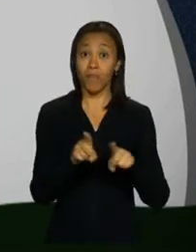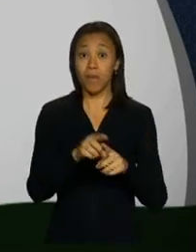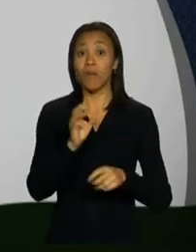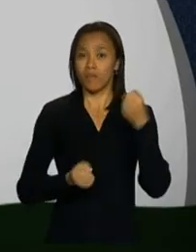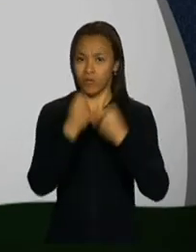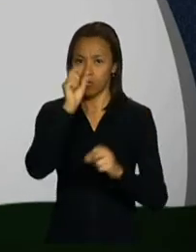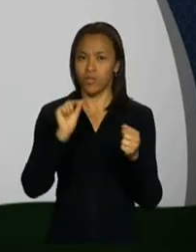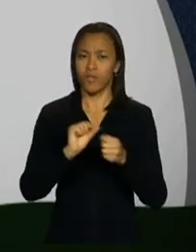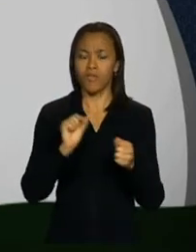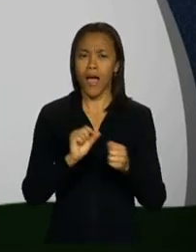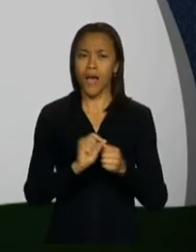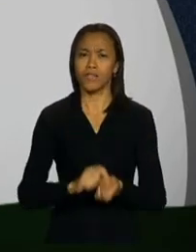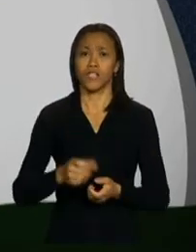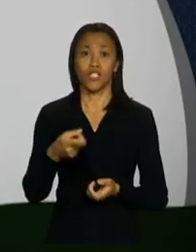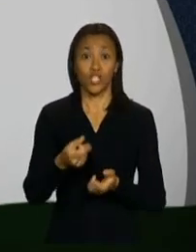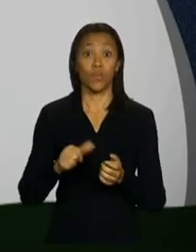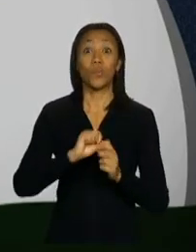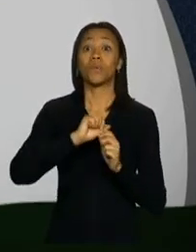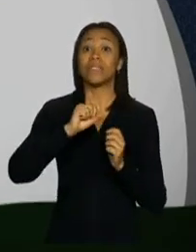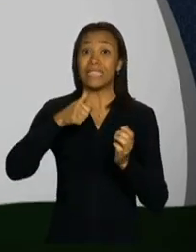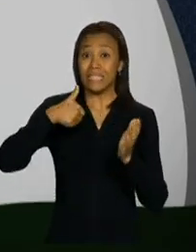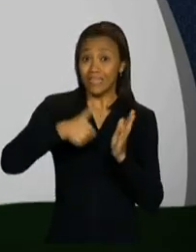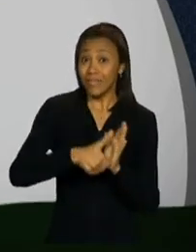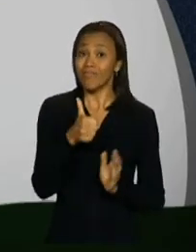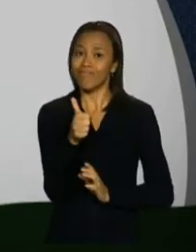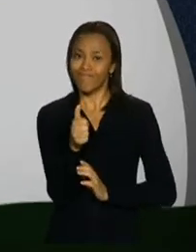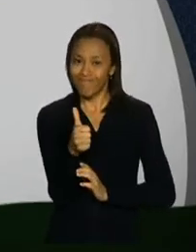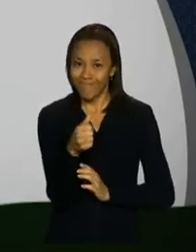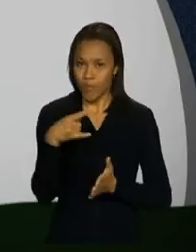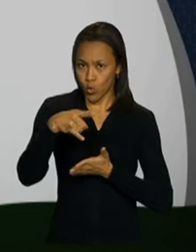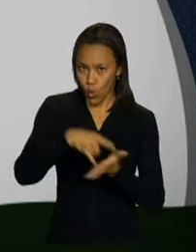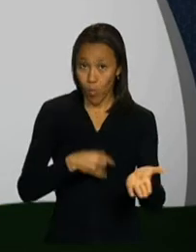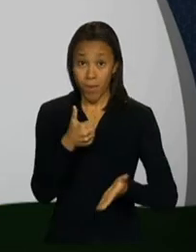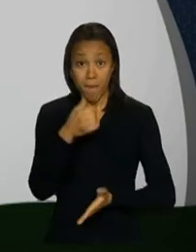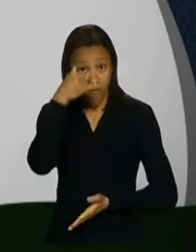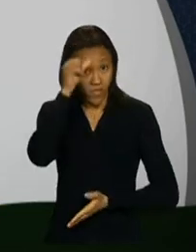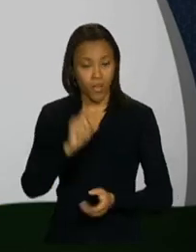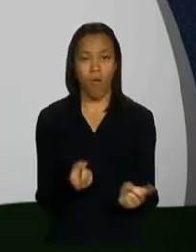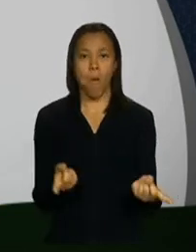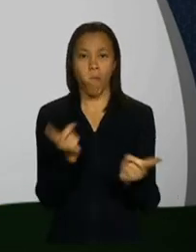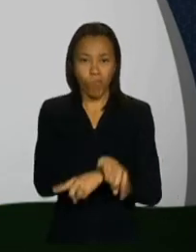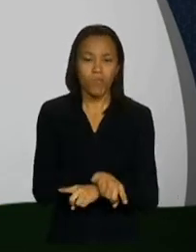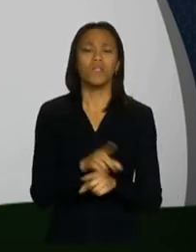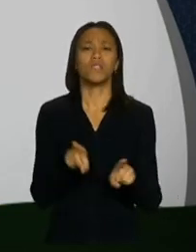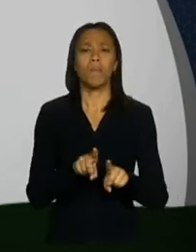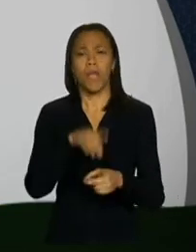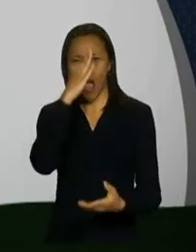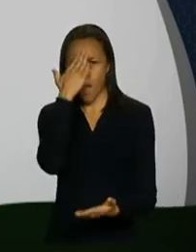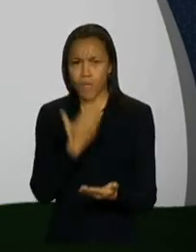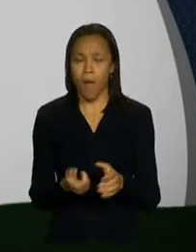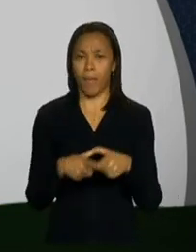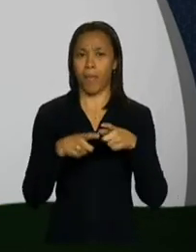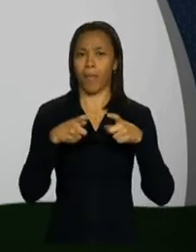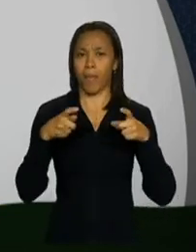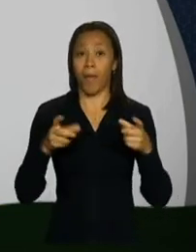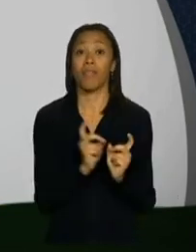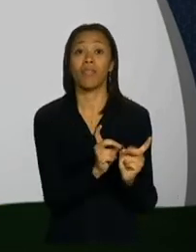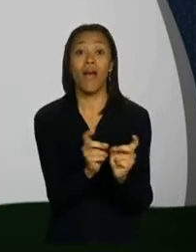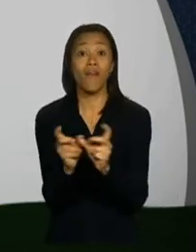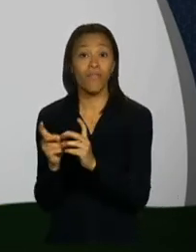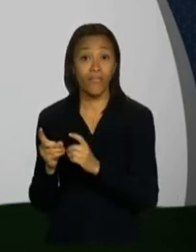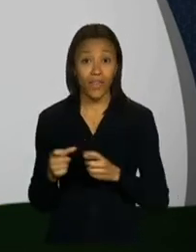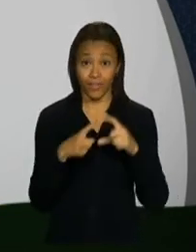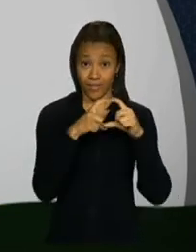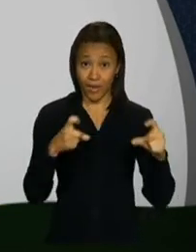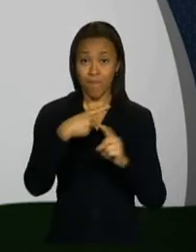fabricantes a produção de um certificado digital para evitar fraudes e ampliar a credibilidade na venda de ingressos